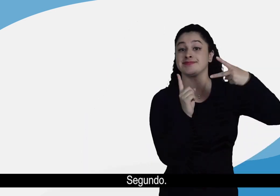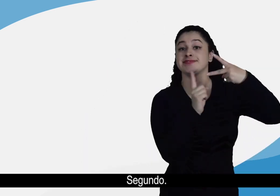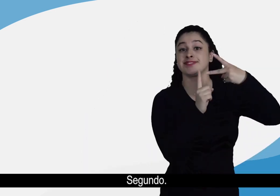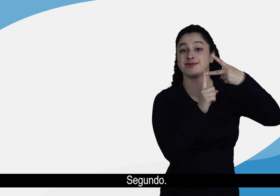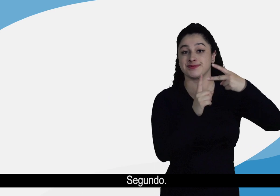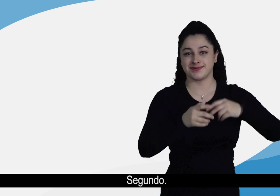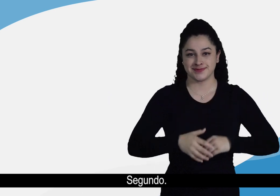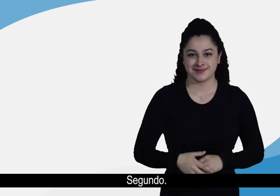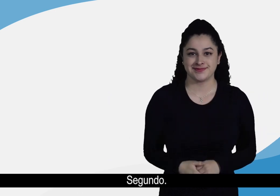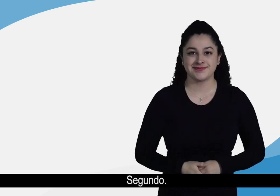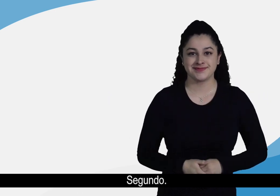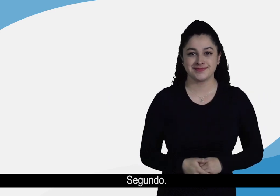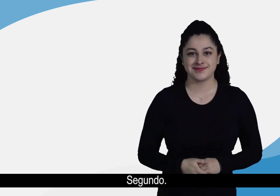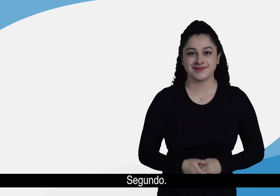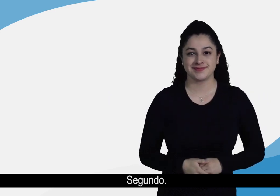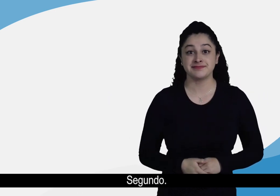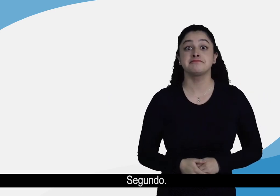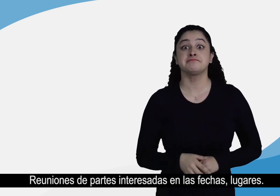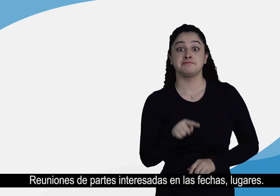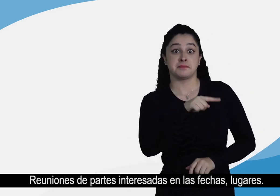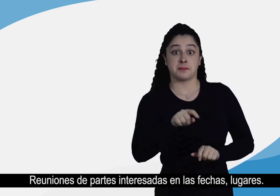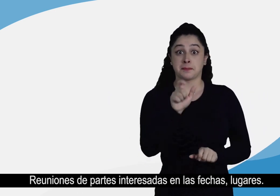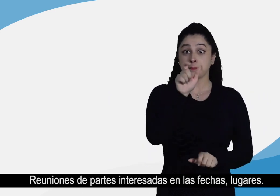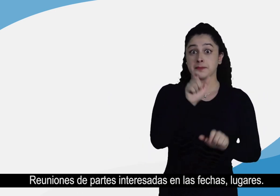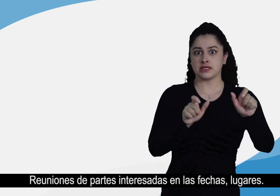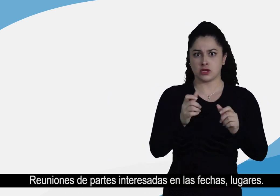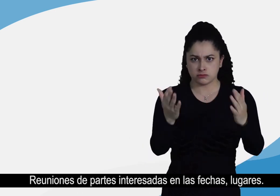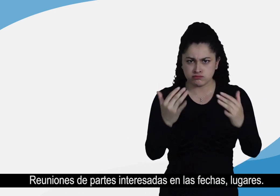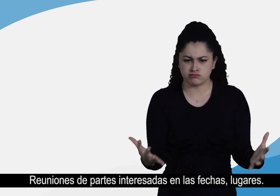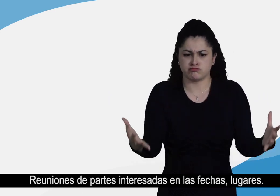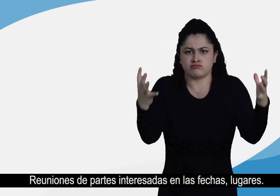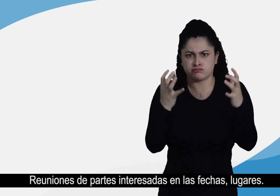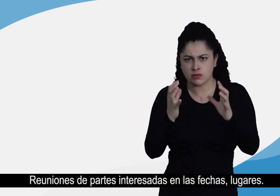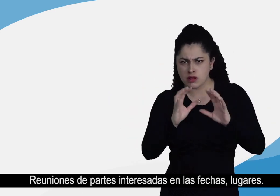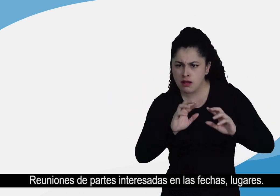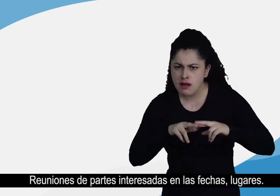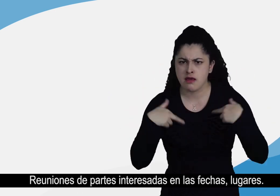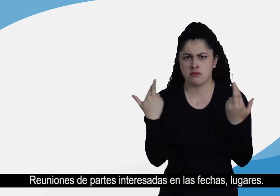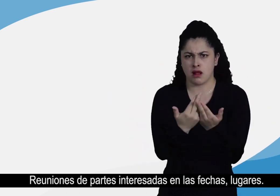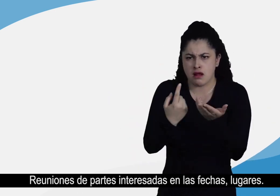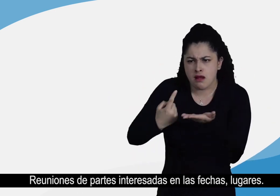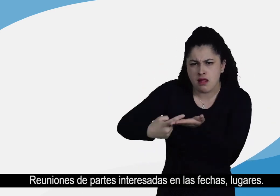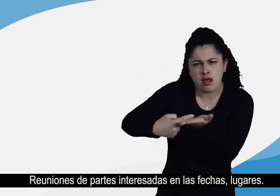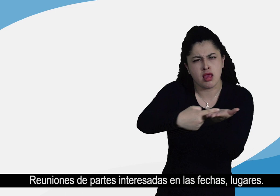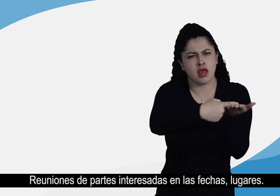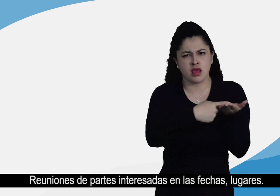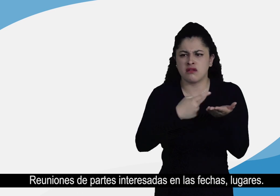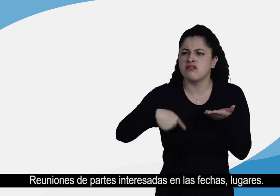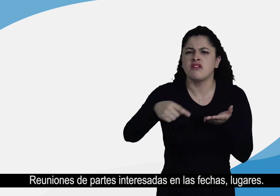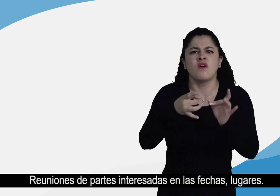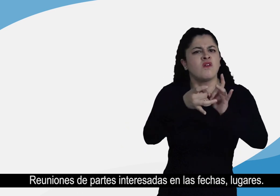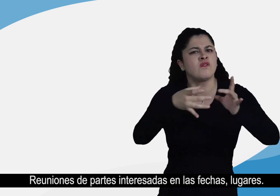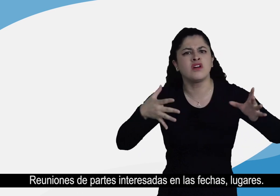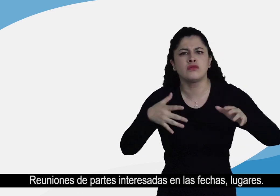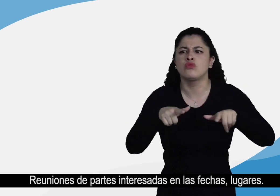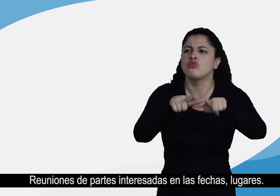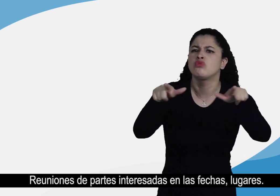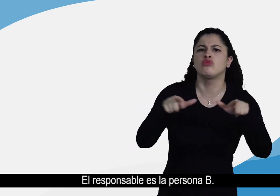Segundo Reuniones de partes Interesadas En las fechas Lugares El